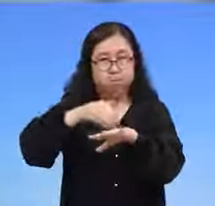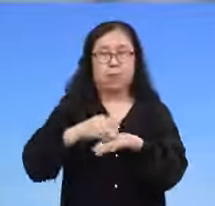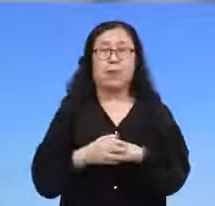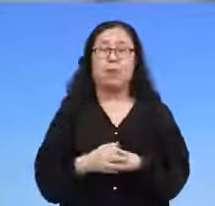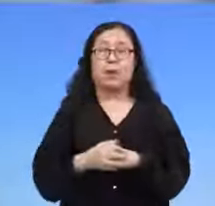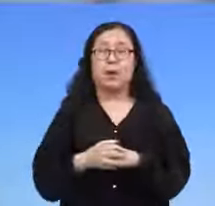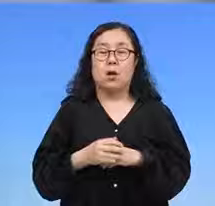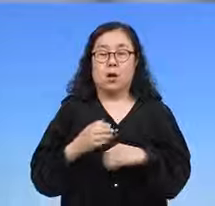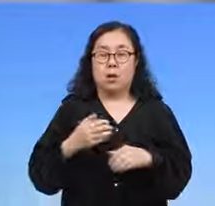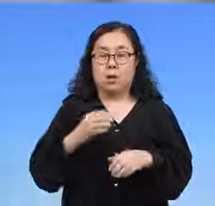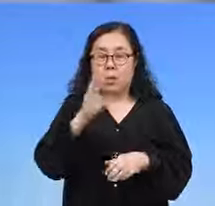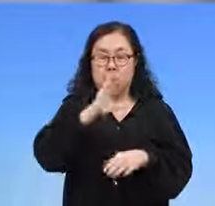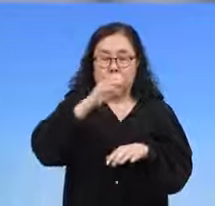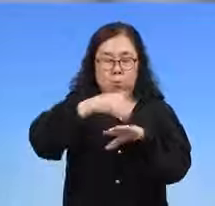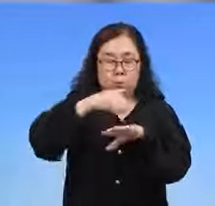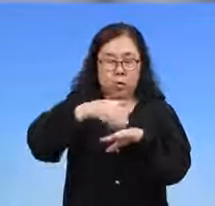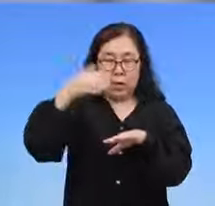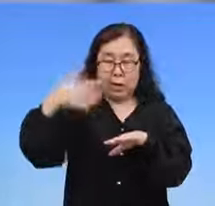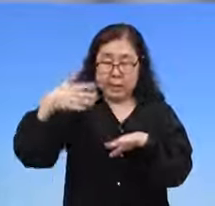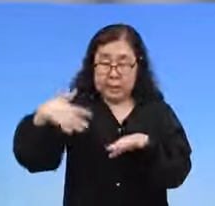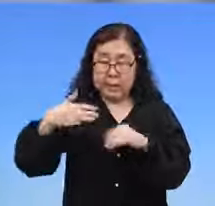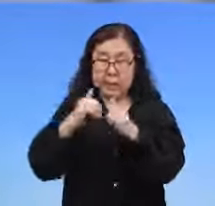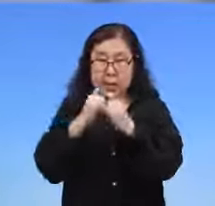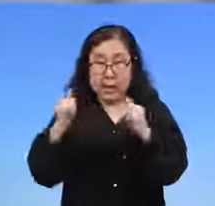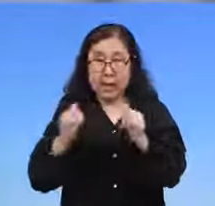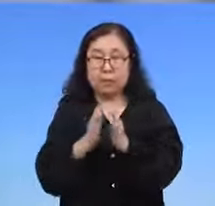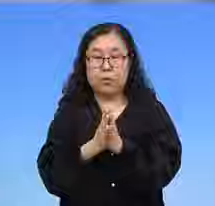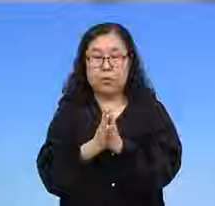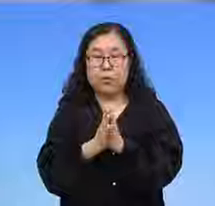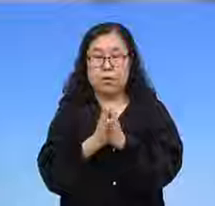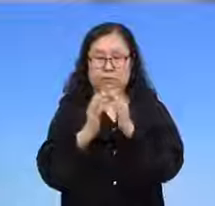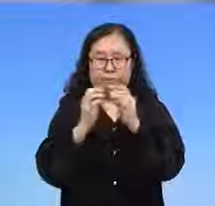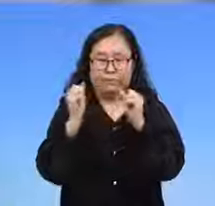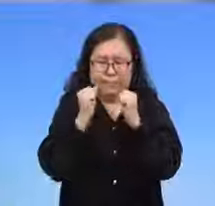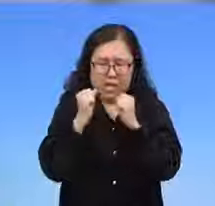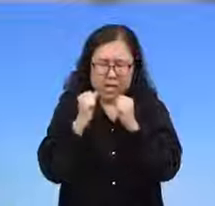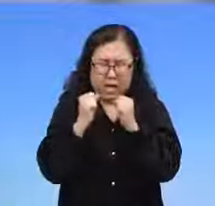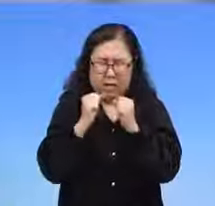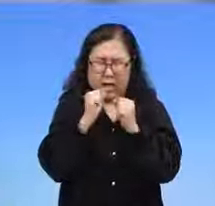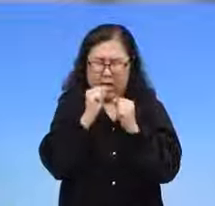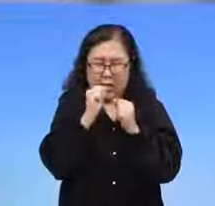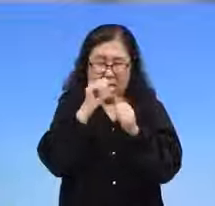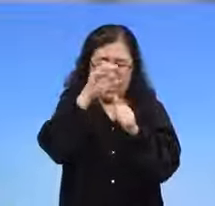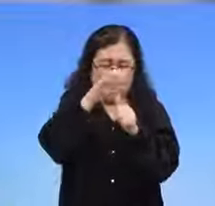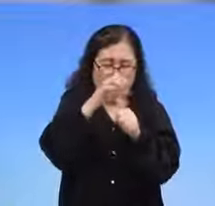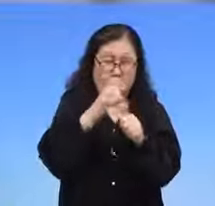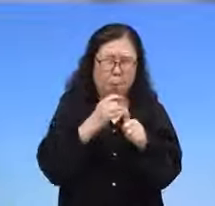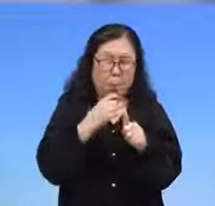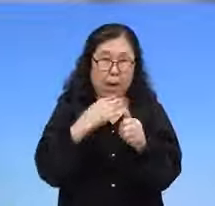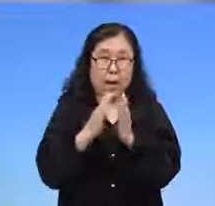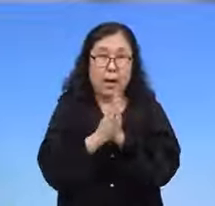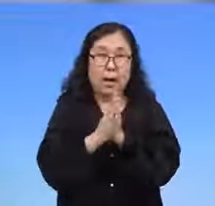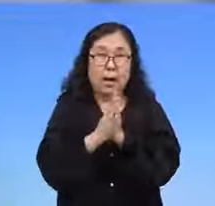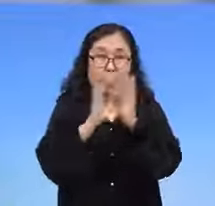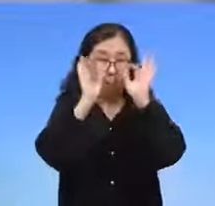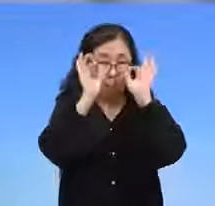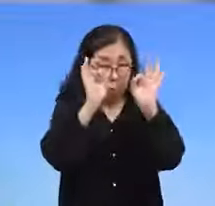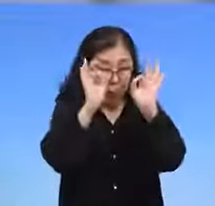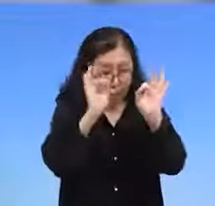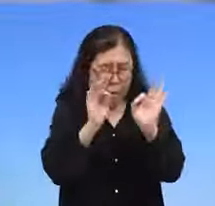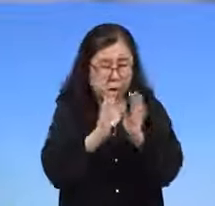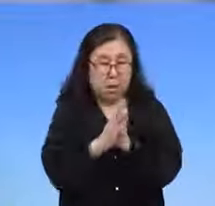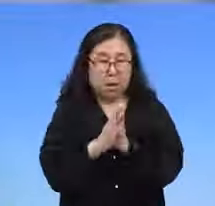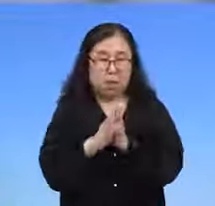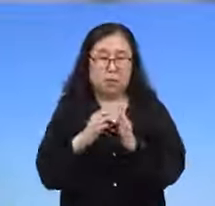그러니까 이 훈련이 안 된 사람은 사도 바울처럼 차가운 감옥만 보여요. 착고로 묶여있는 초라한 자기만